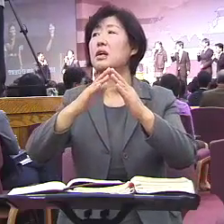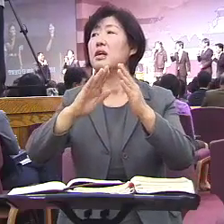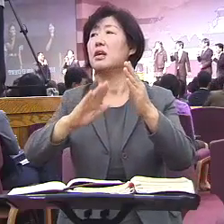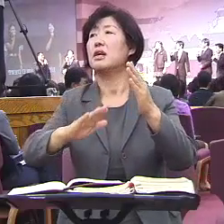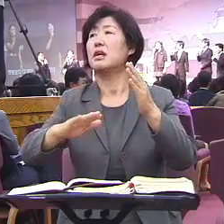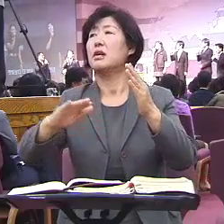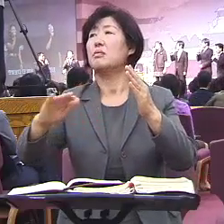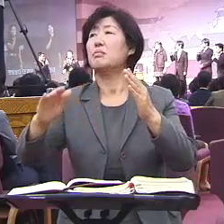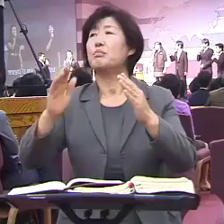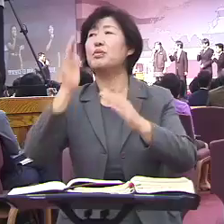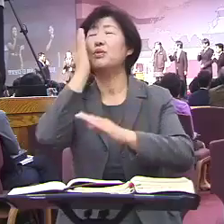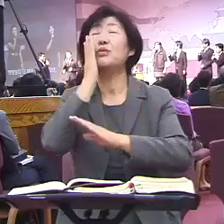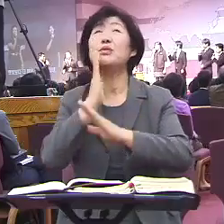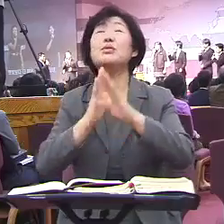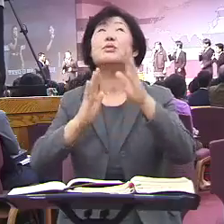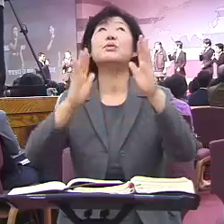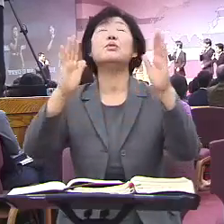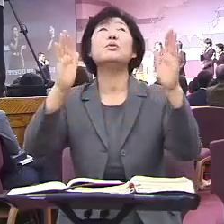있네.